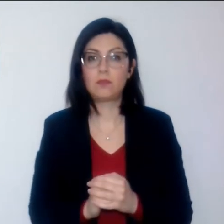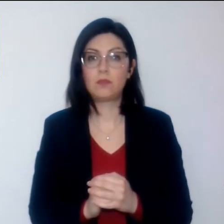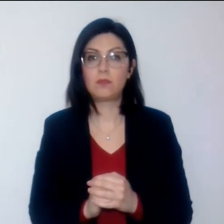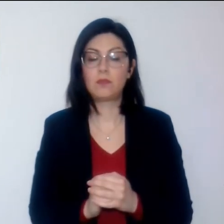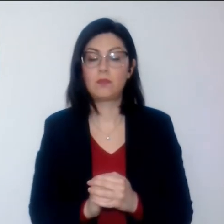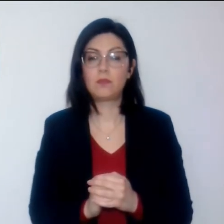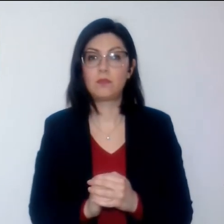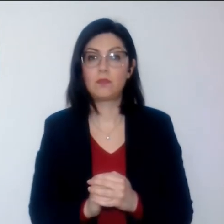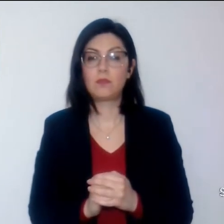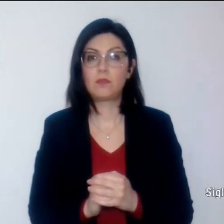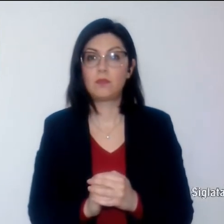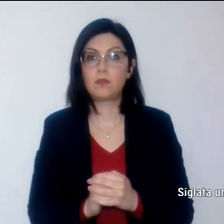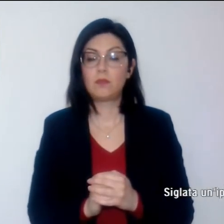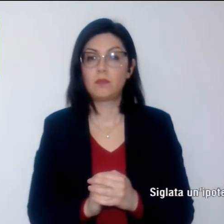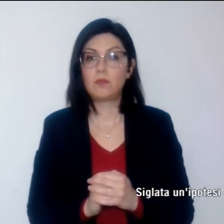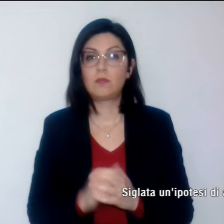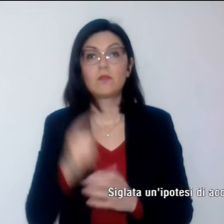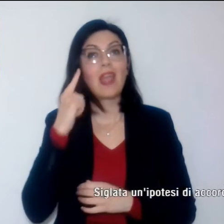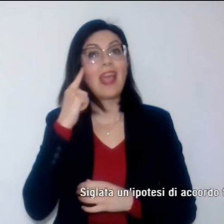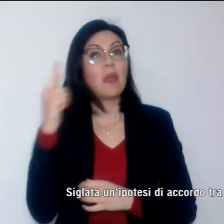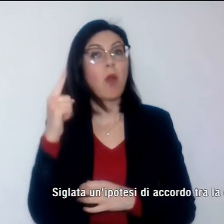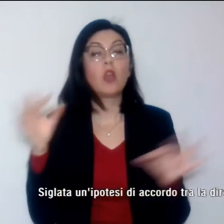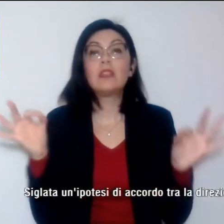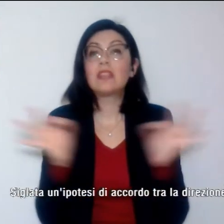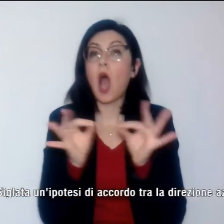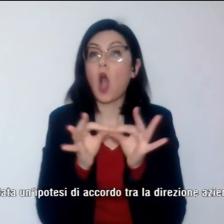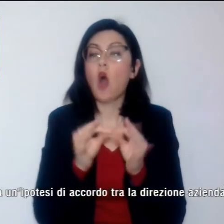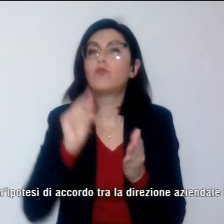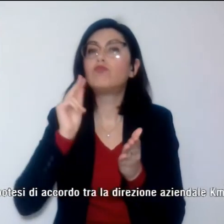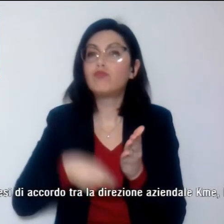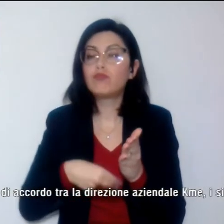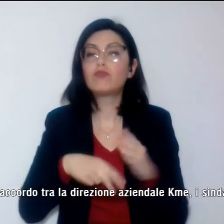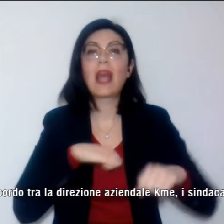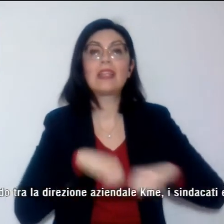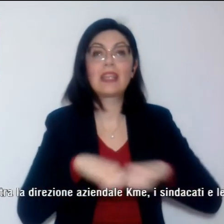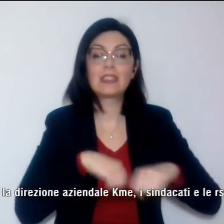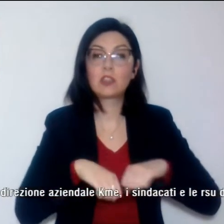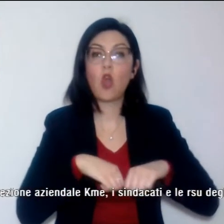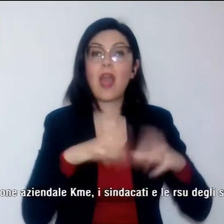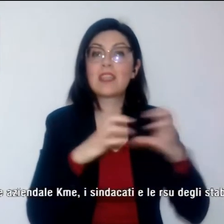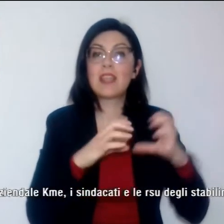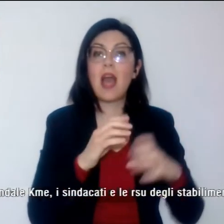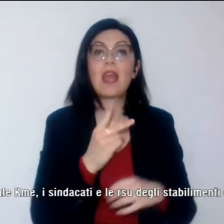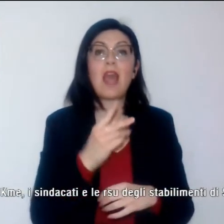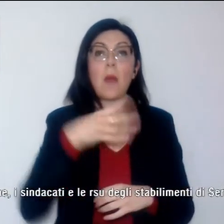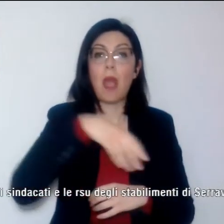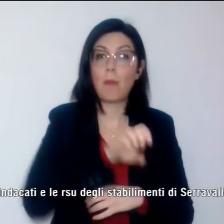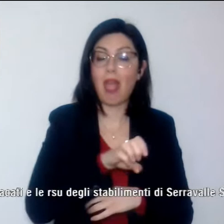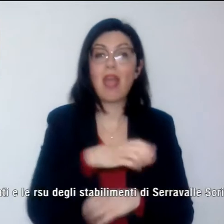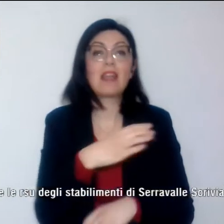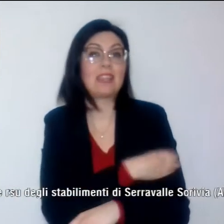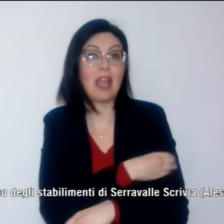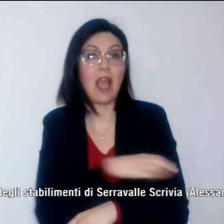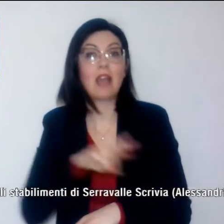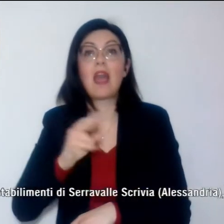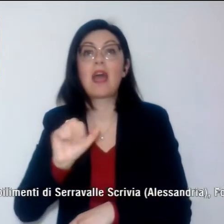siglata un'ipotesi di accordo tra la direzione aziendale km i sindacati e le rsu degli